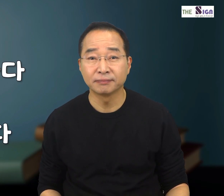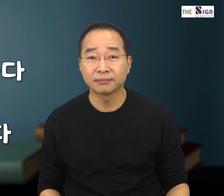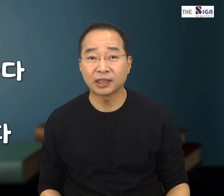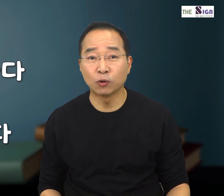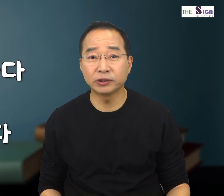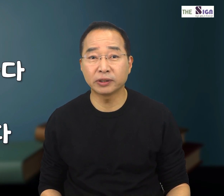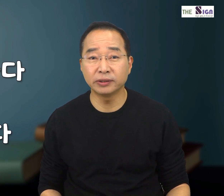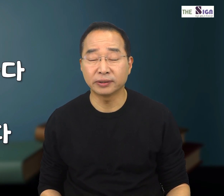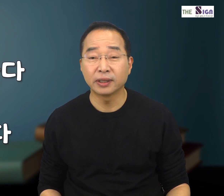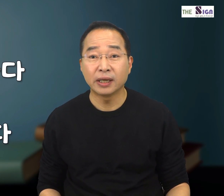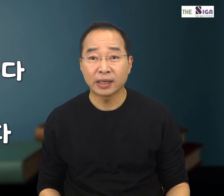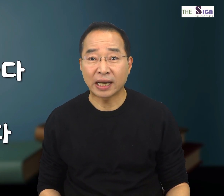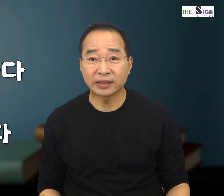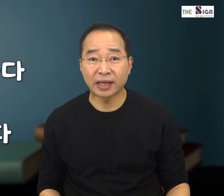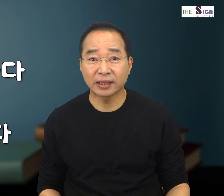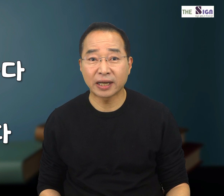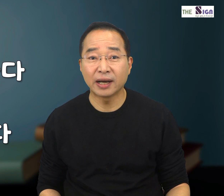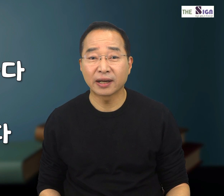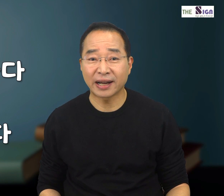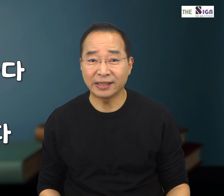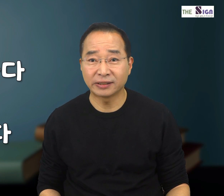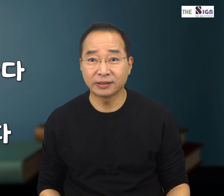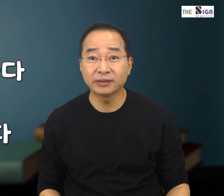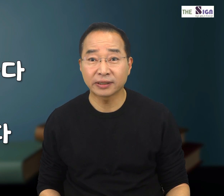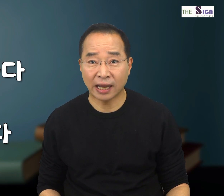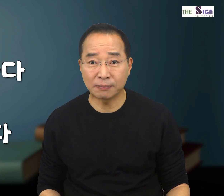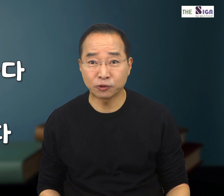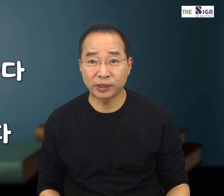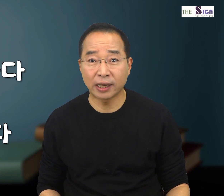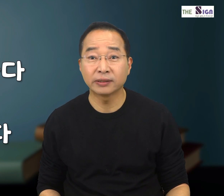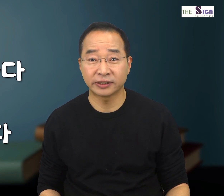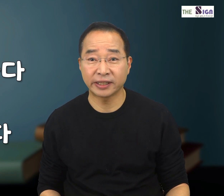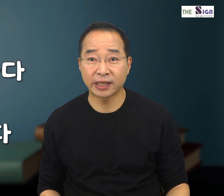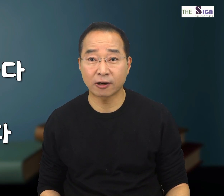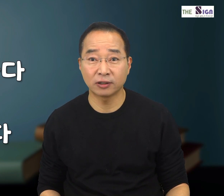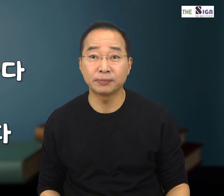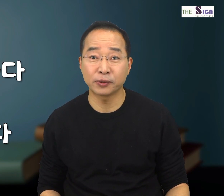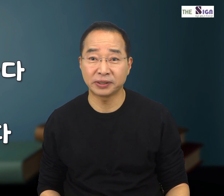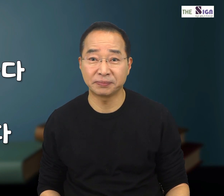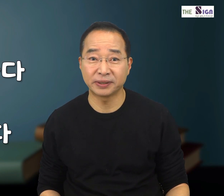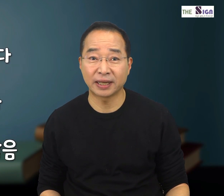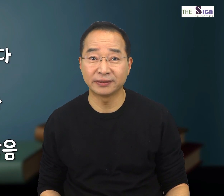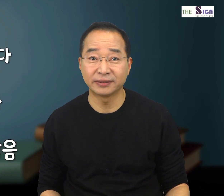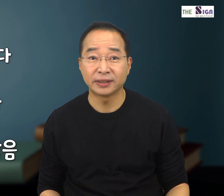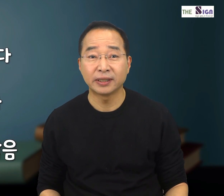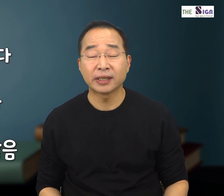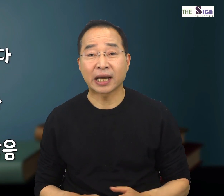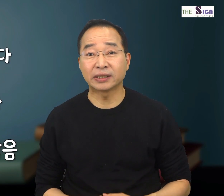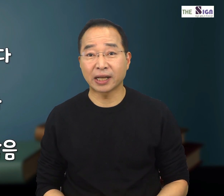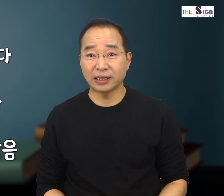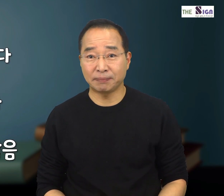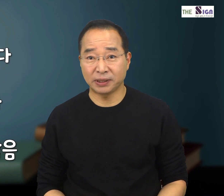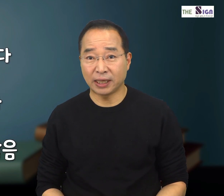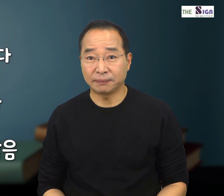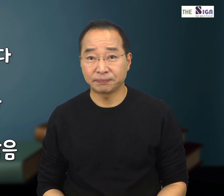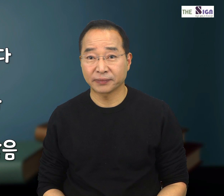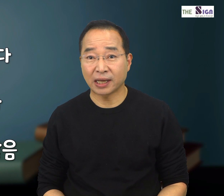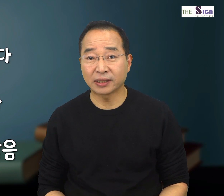자, 오늘은 간단하다, 갈등, 감추다 세 단어를 보겠습니다. 간단하다입니다.